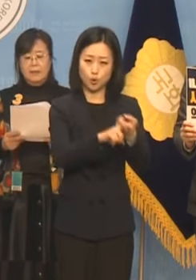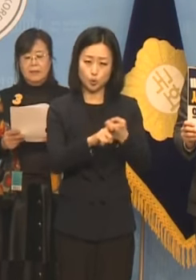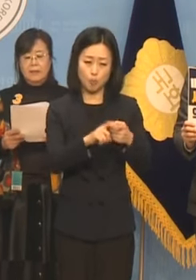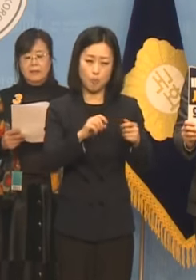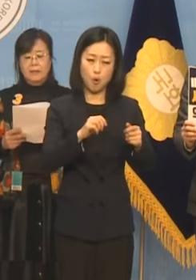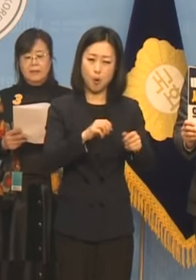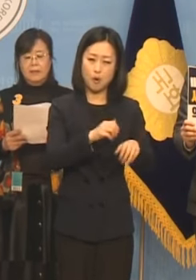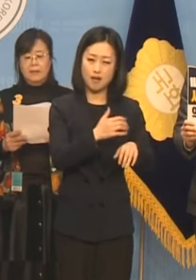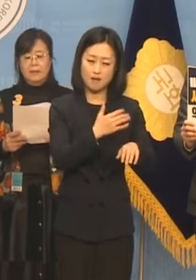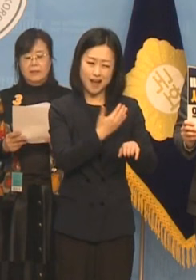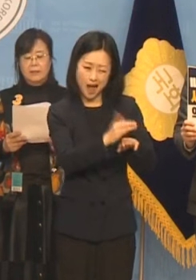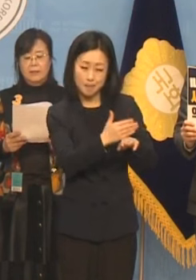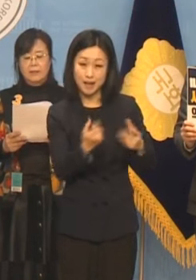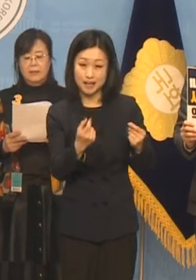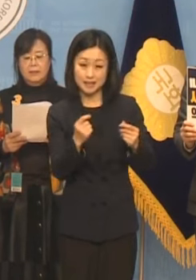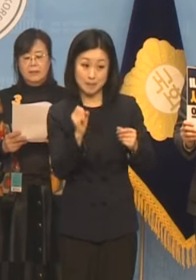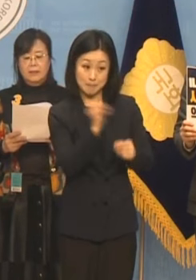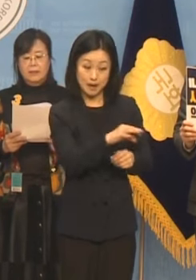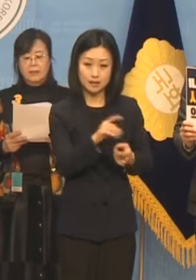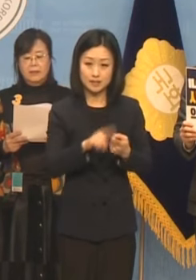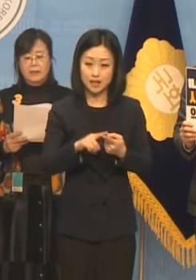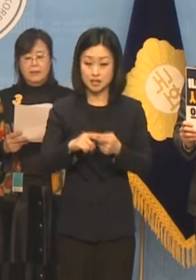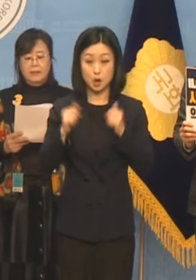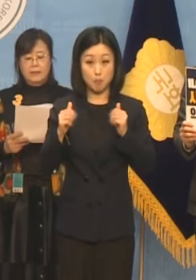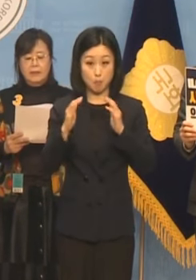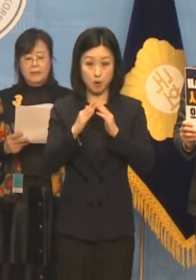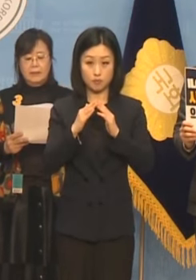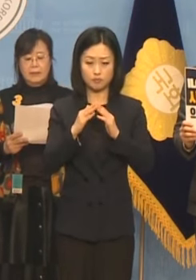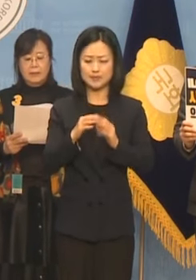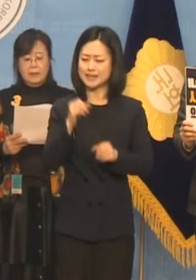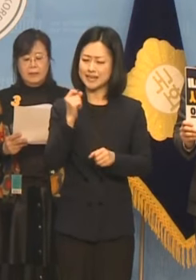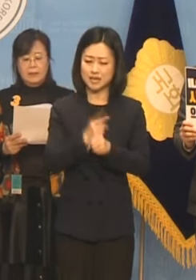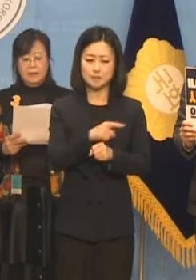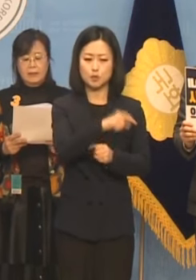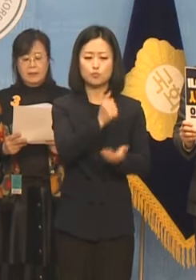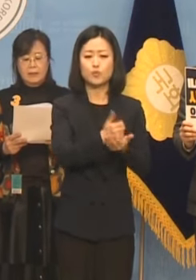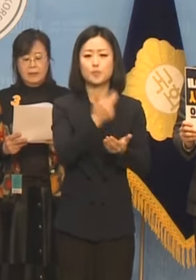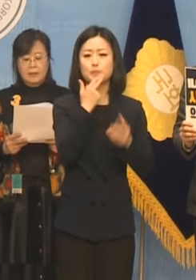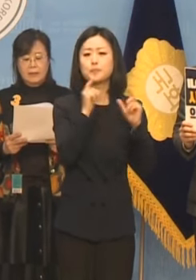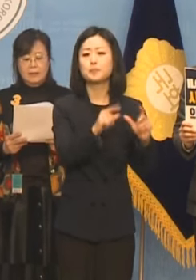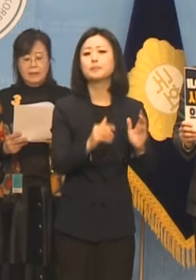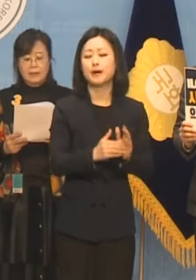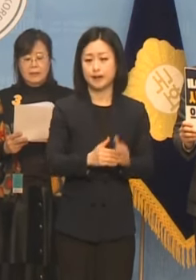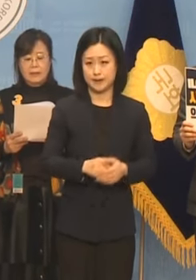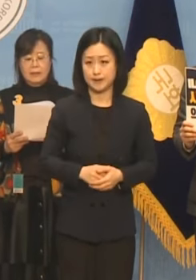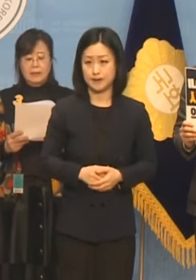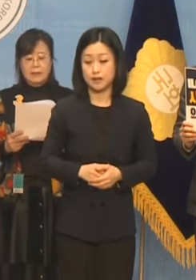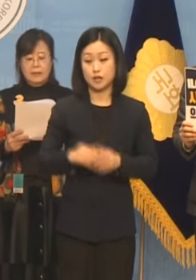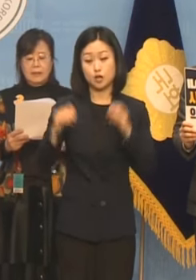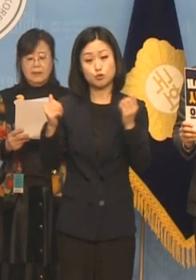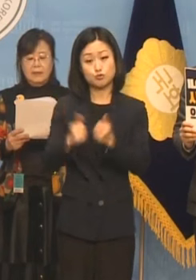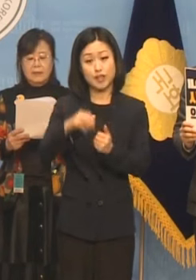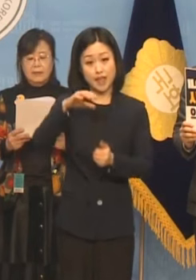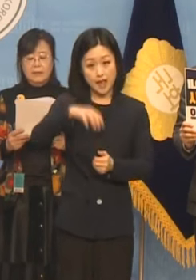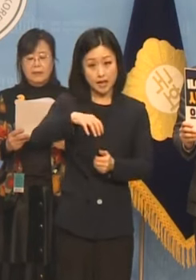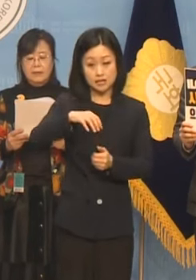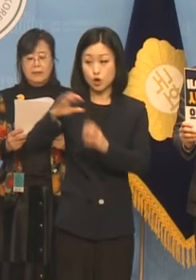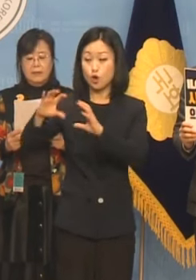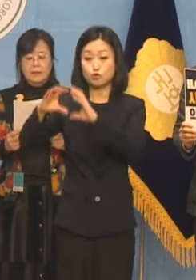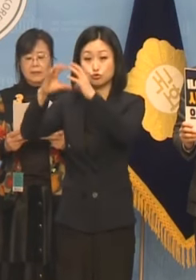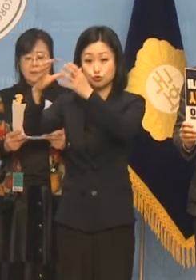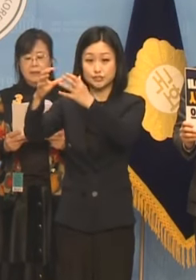지적된 원래비에 대해 법원은 이미 임금으로 판단한 바 있습니다. 국회가 비준한